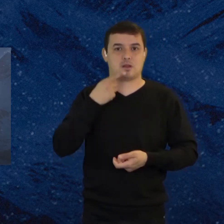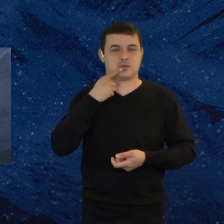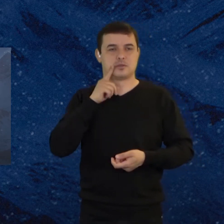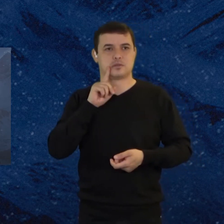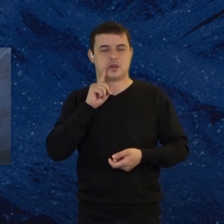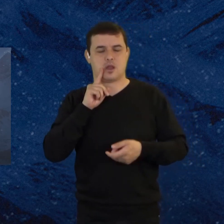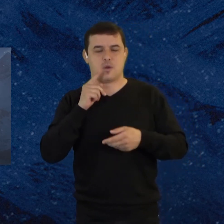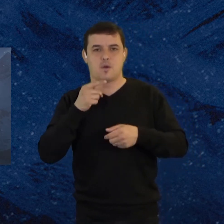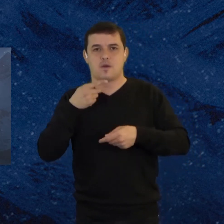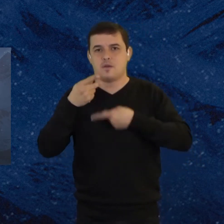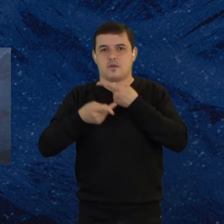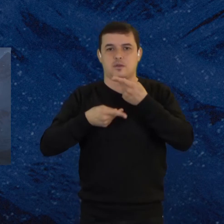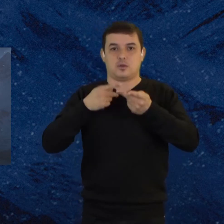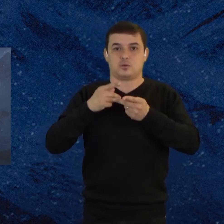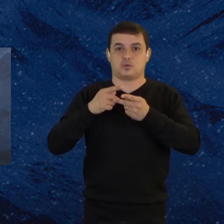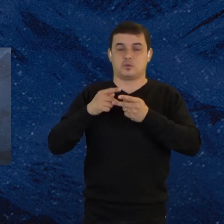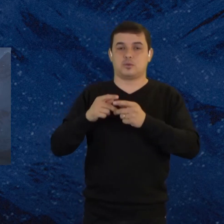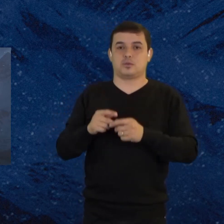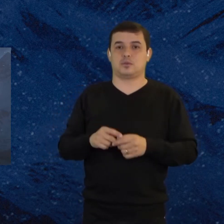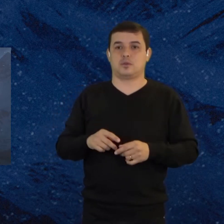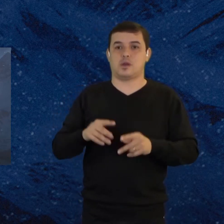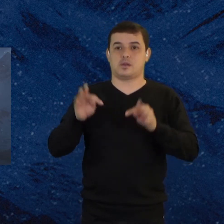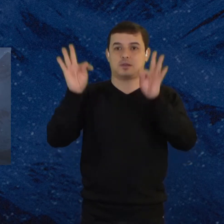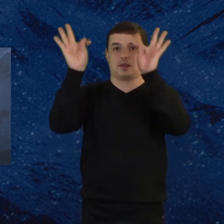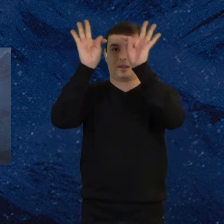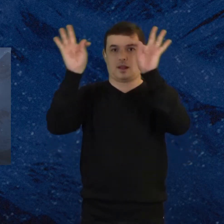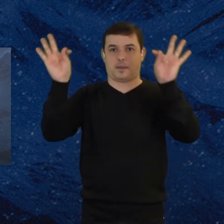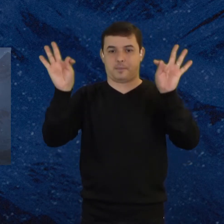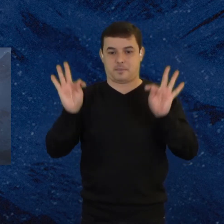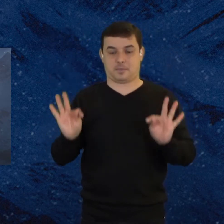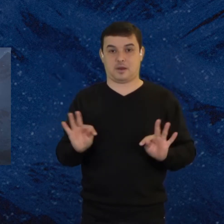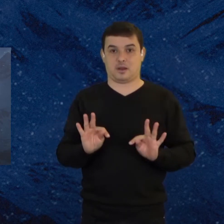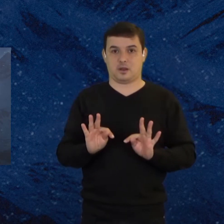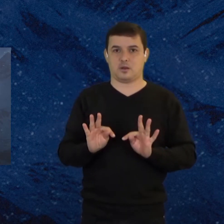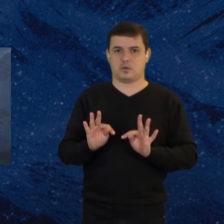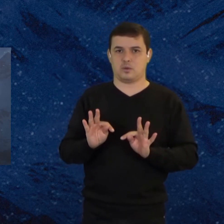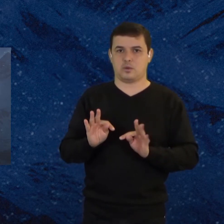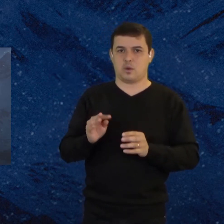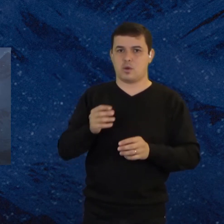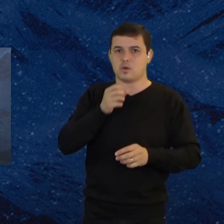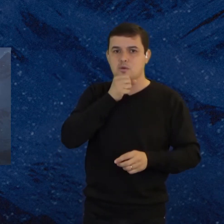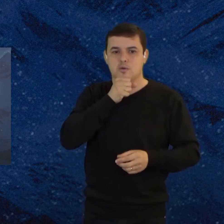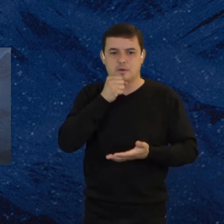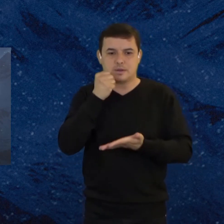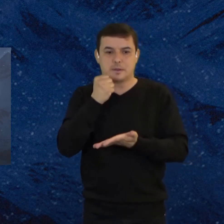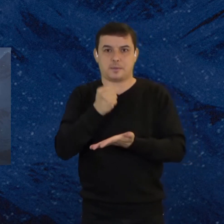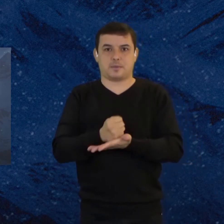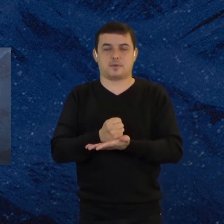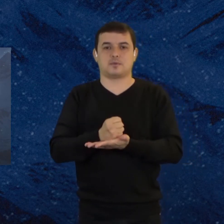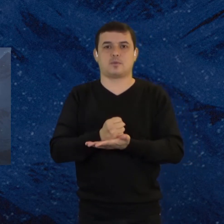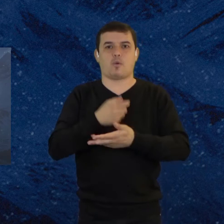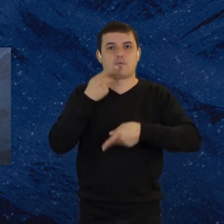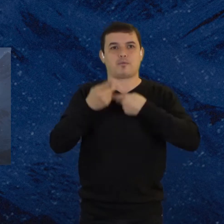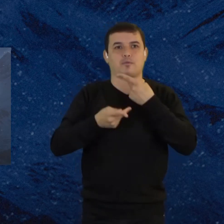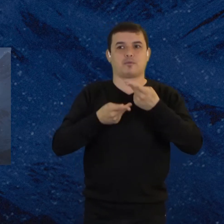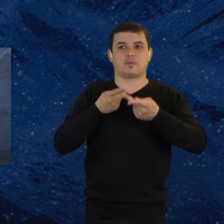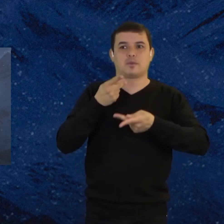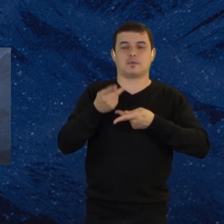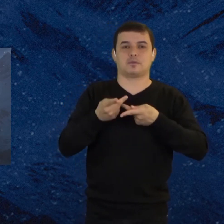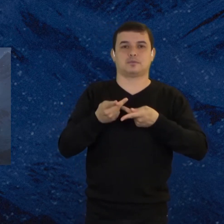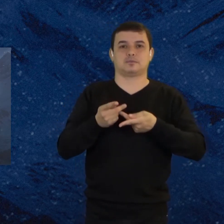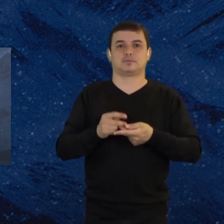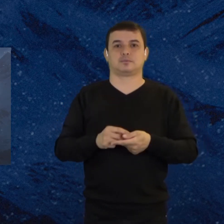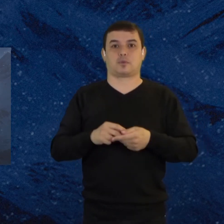foi construído lá no Antigo Testamento e a disposição do tabernáculo nos